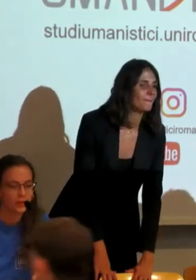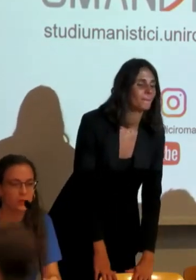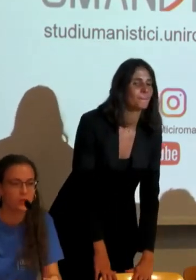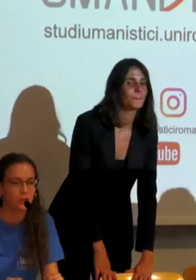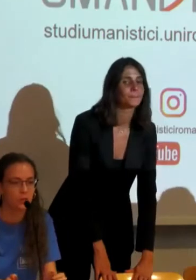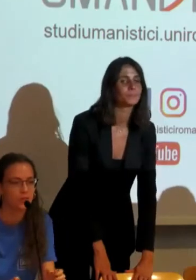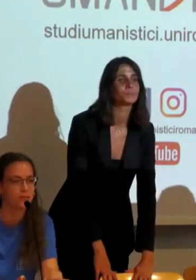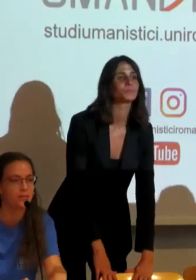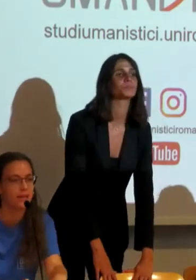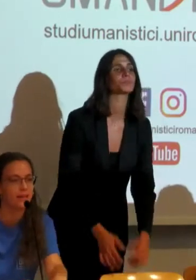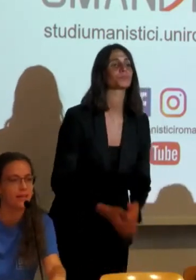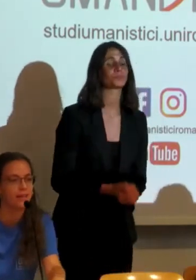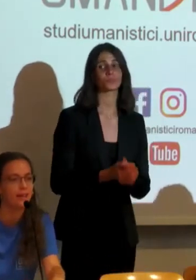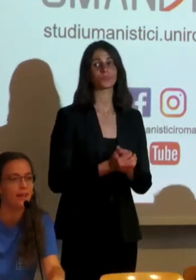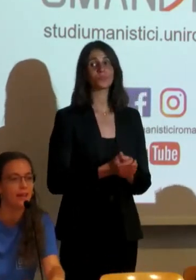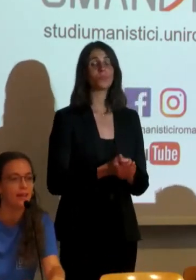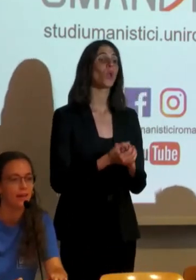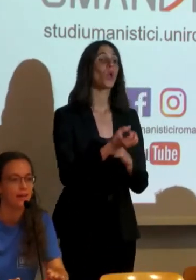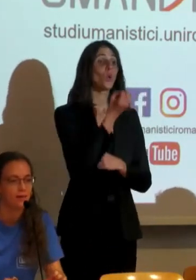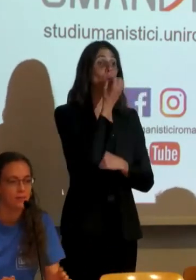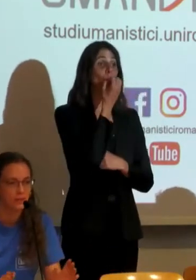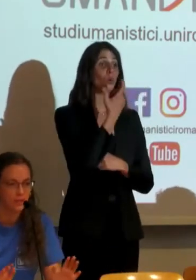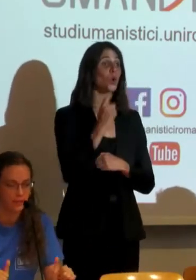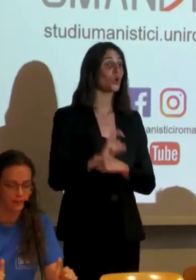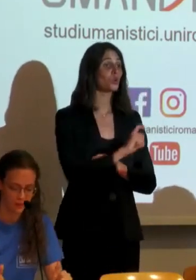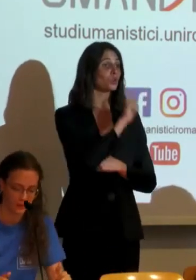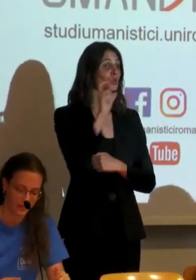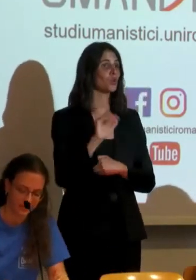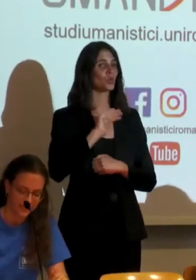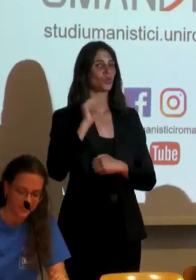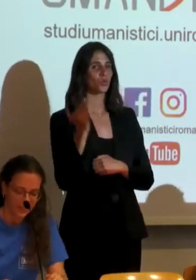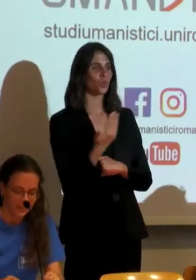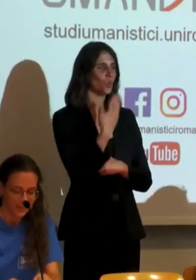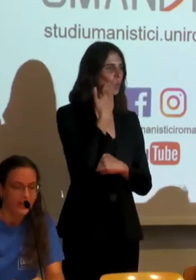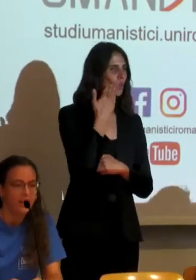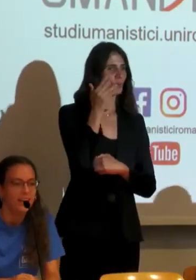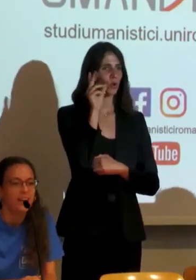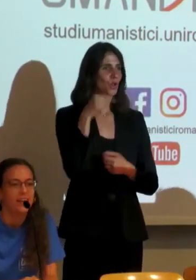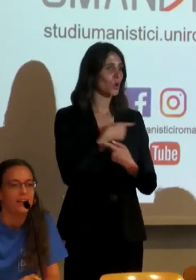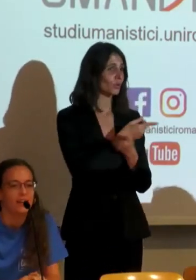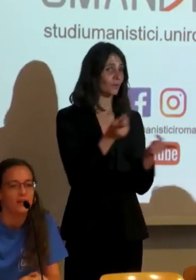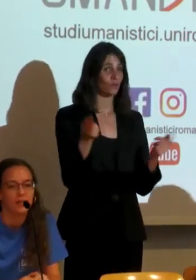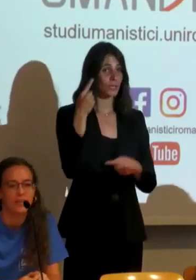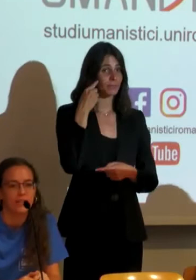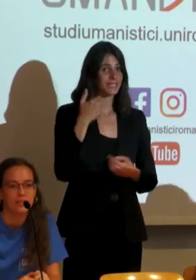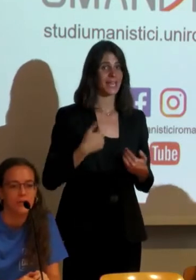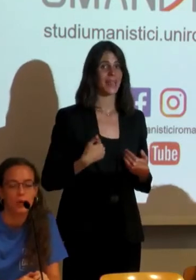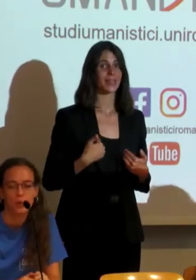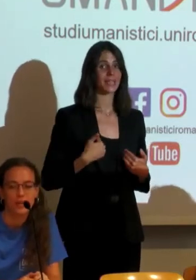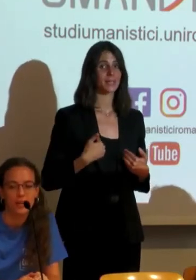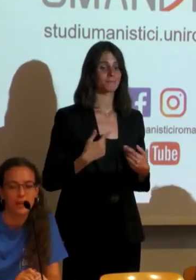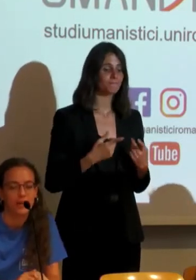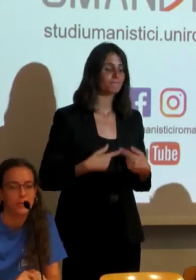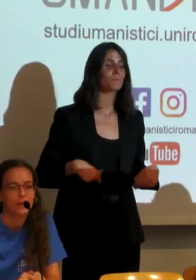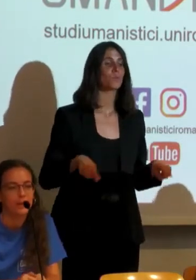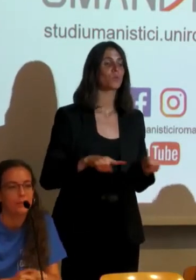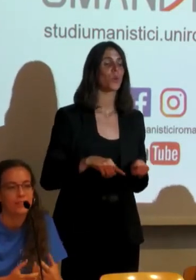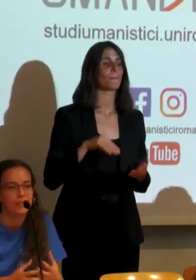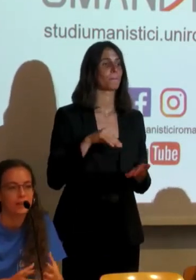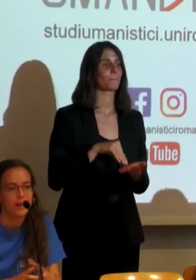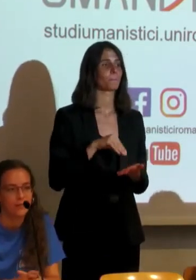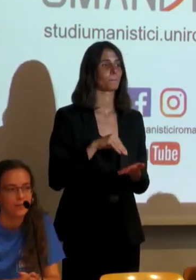Buongiorno a tutti e tutte, si sente? Mi sentite? Okay. Noi siamo qui